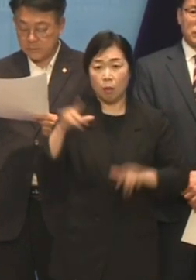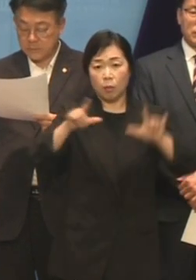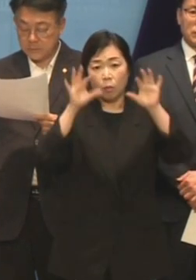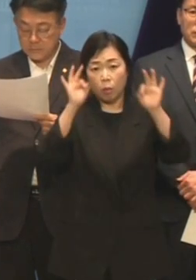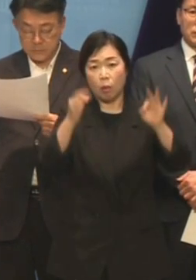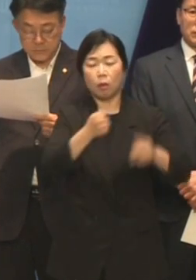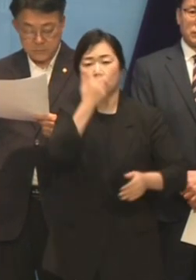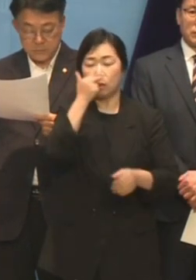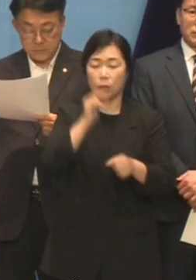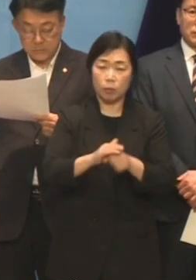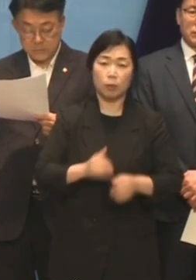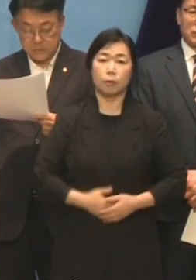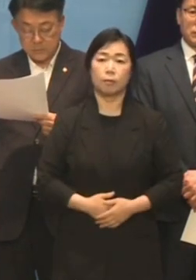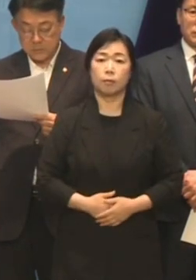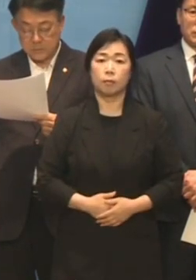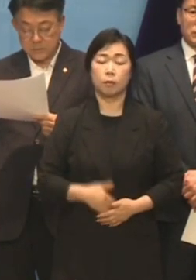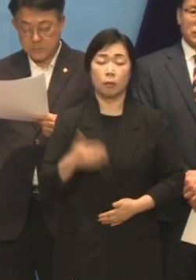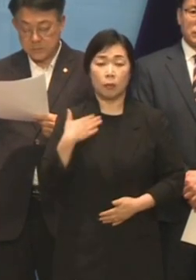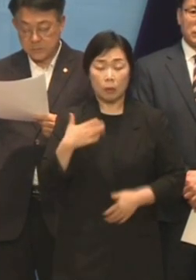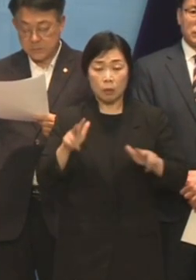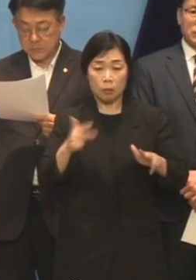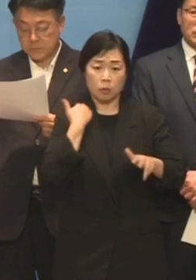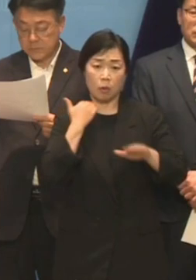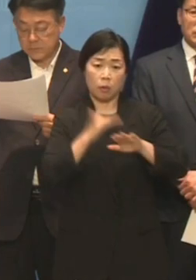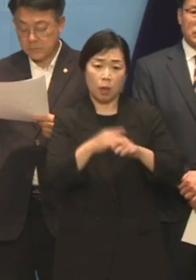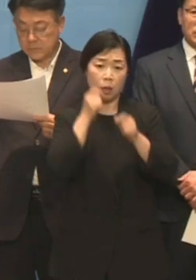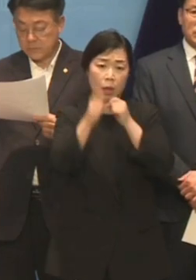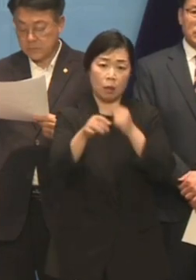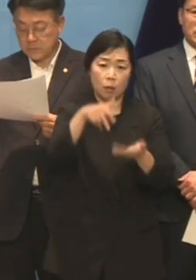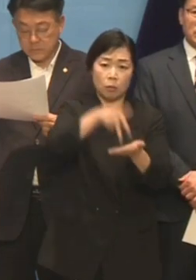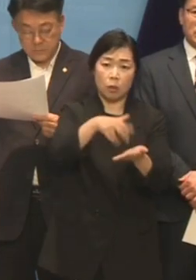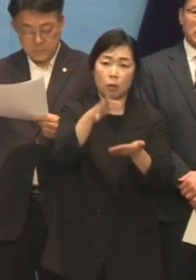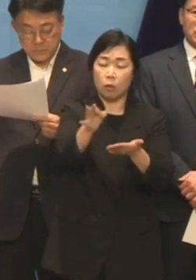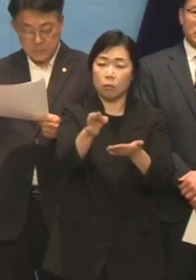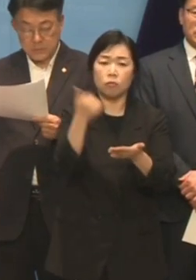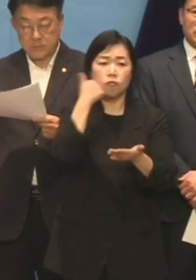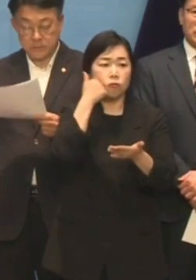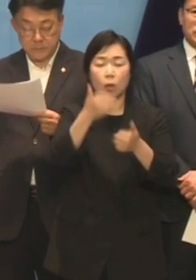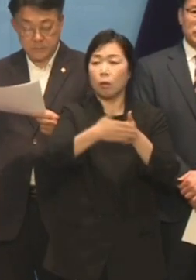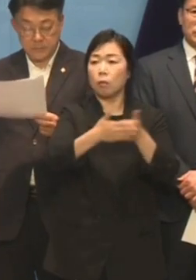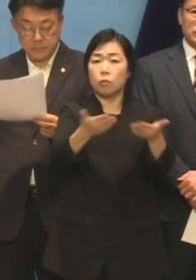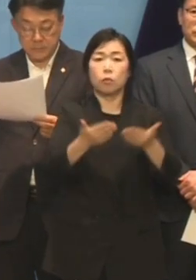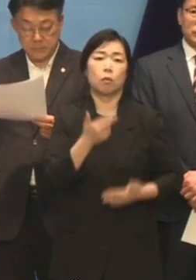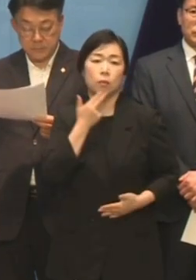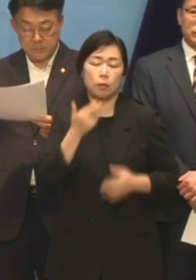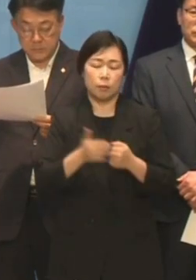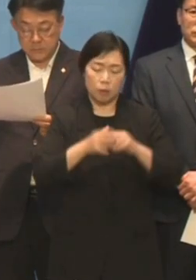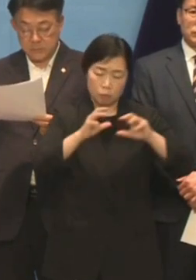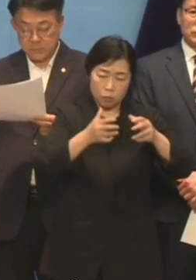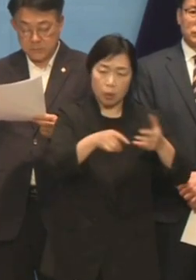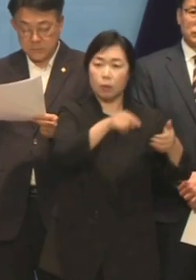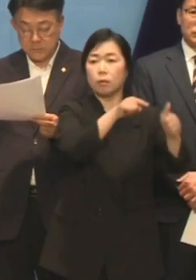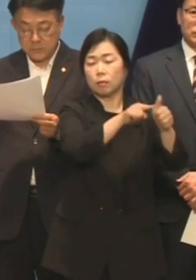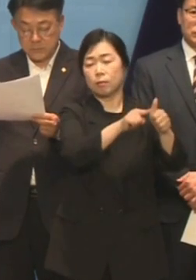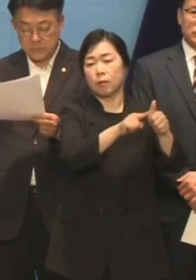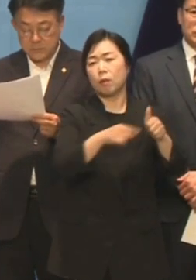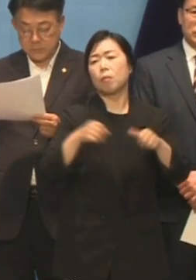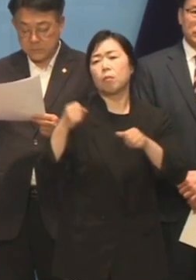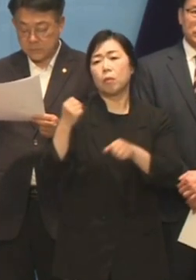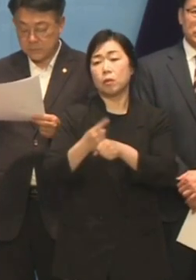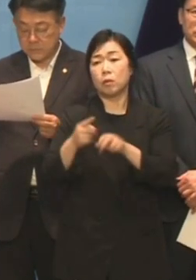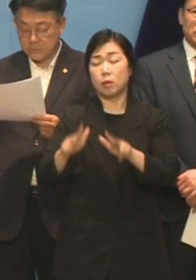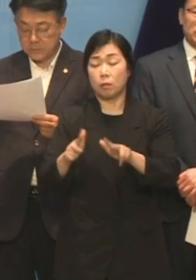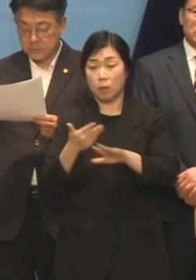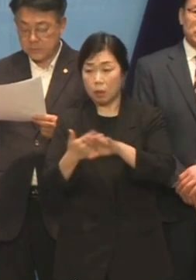원통합니다. 눈뜨이고 전재산을 빼앗기는 전세사기를 쳐도 국가조차 처벌을 외면하니 우리의 귀중한 젊은이들이 벌써 세